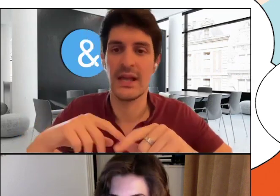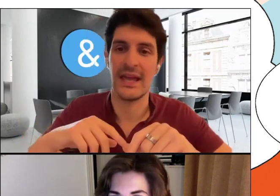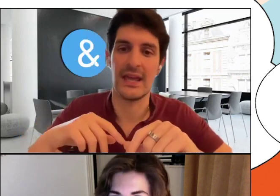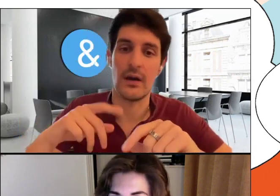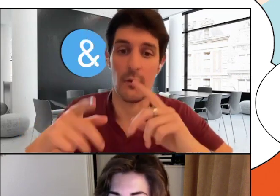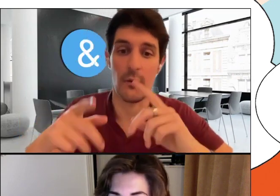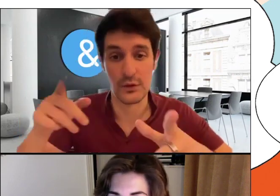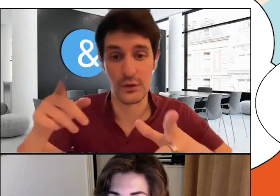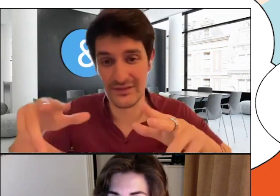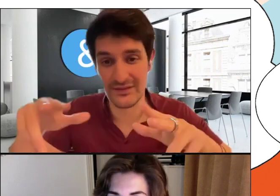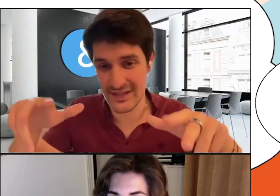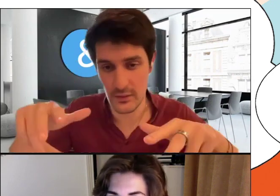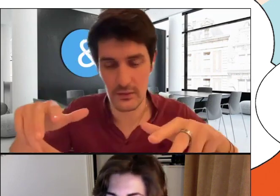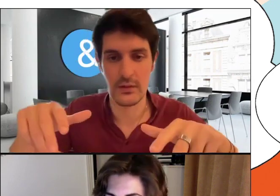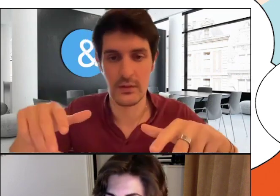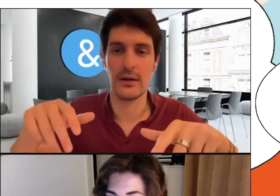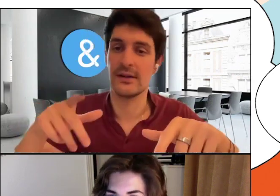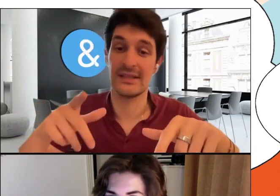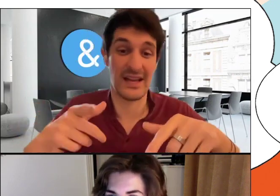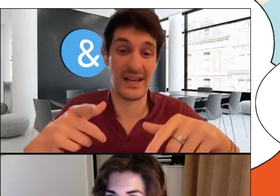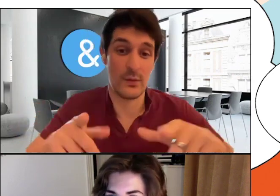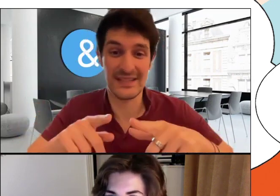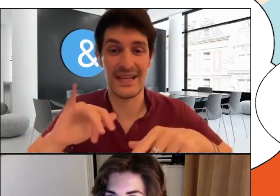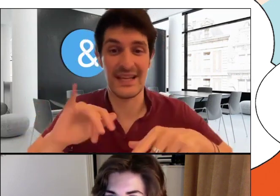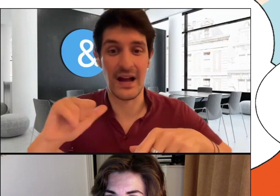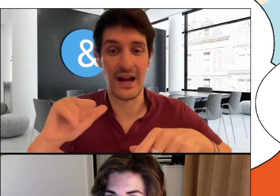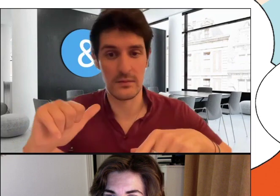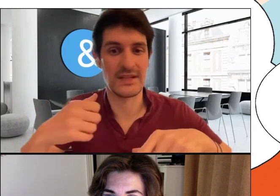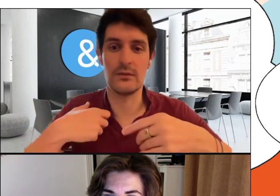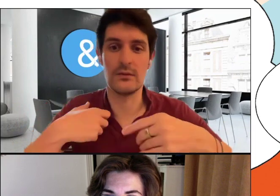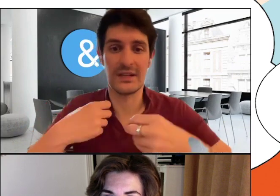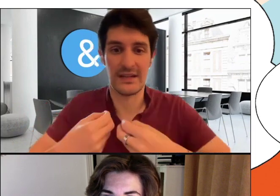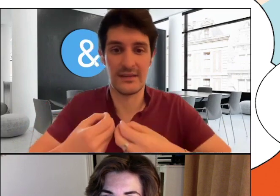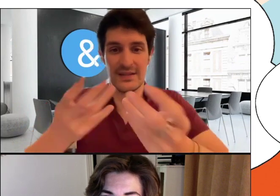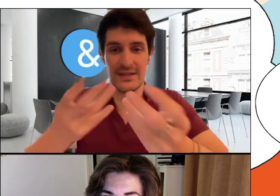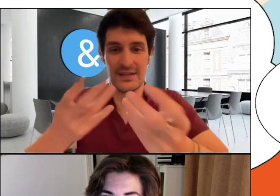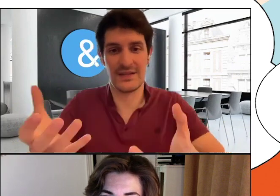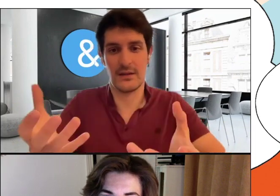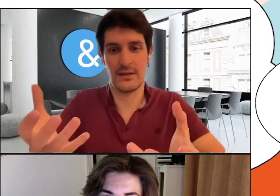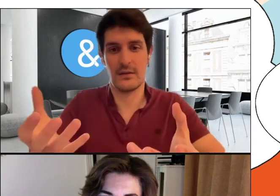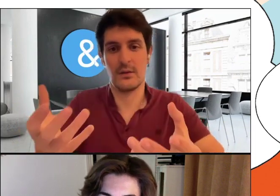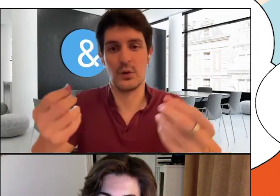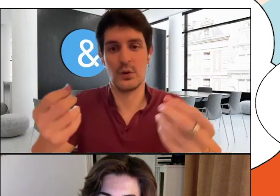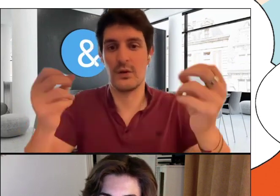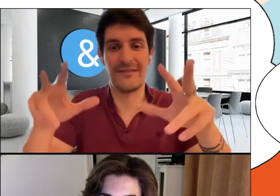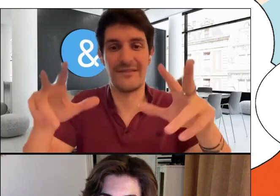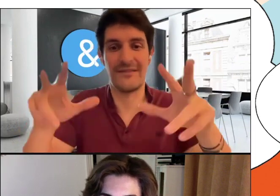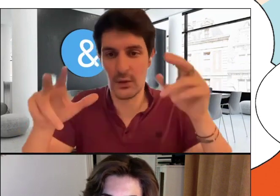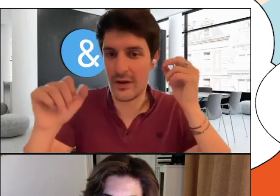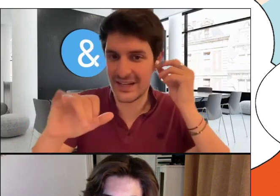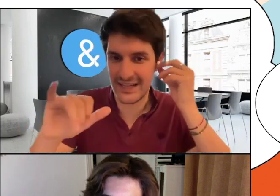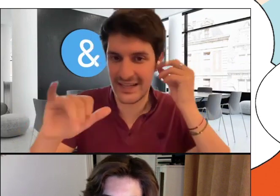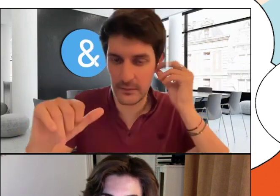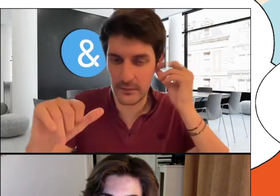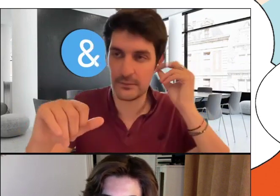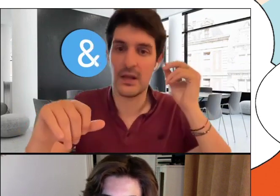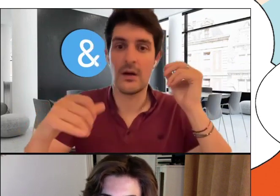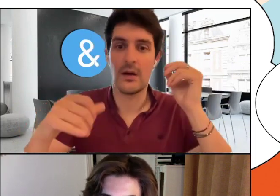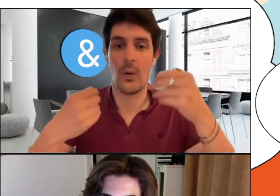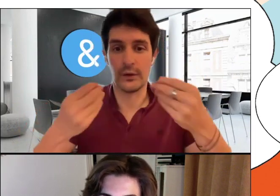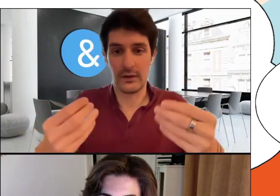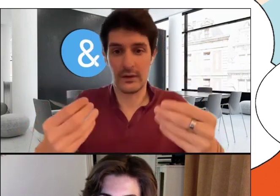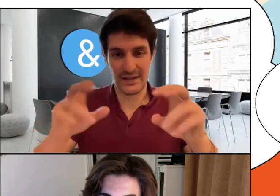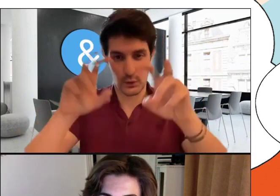en fonction des vidéos, ça aussi c'est l'IA. Nous on essaie d'exposer la vidéo avec l'IA, on donne